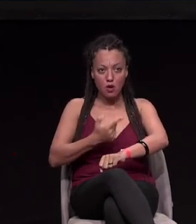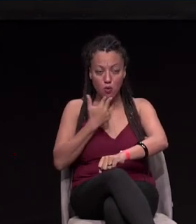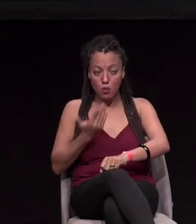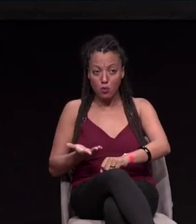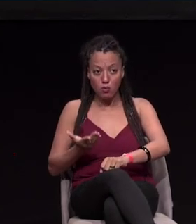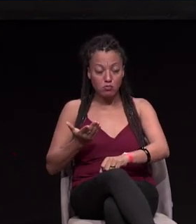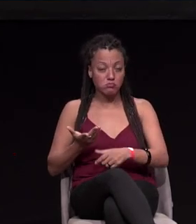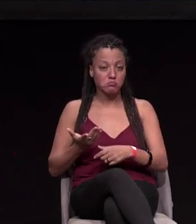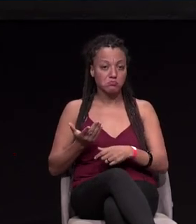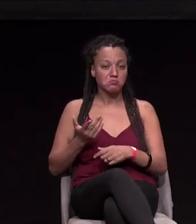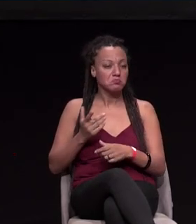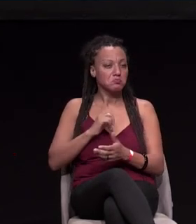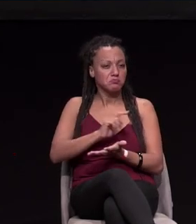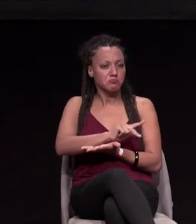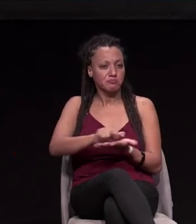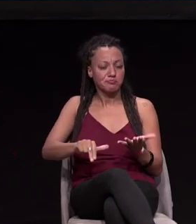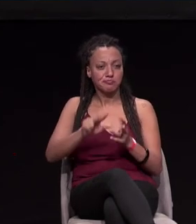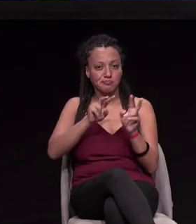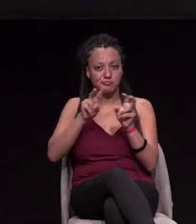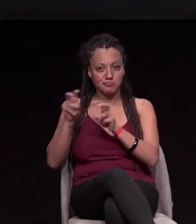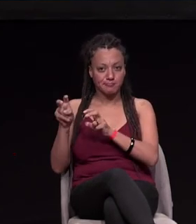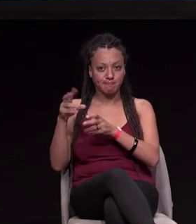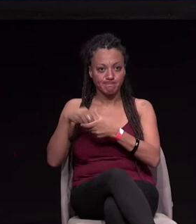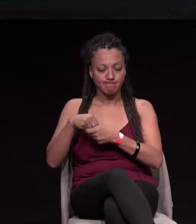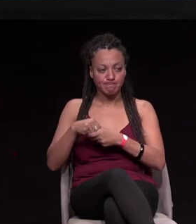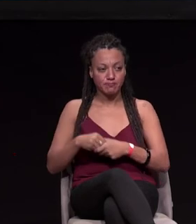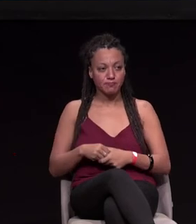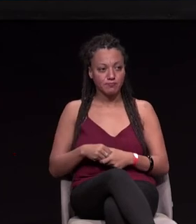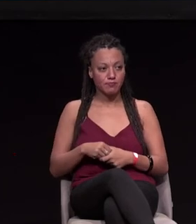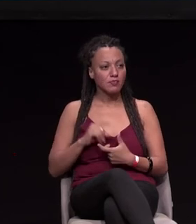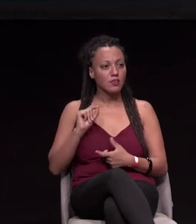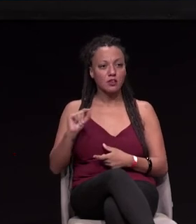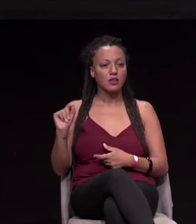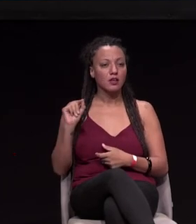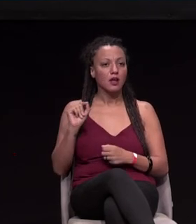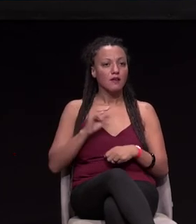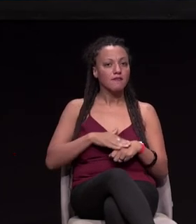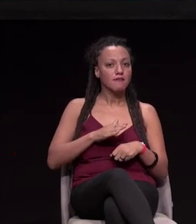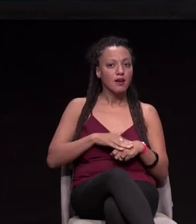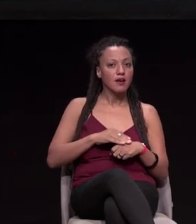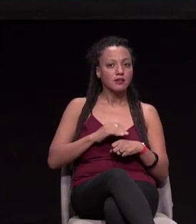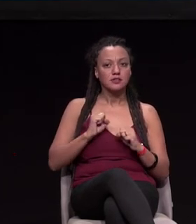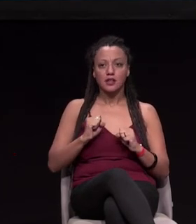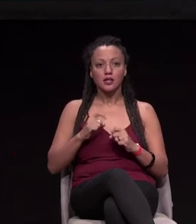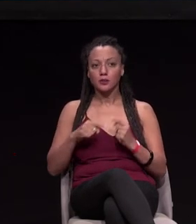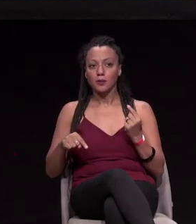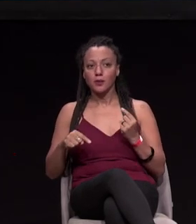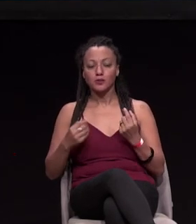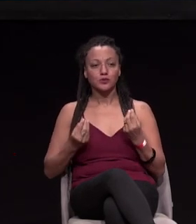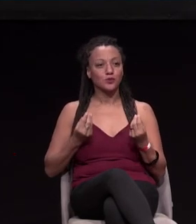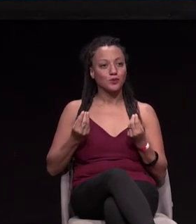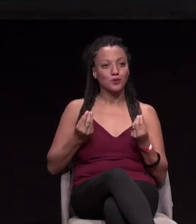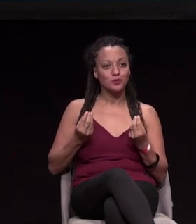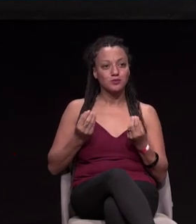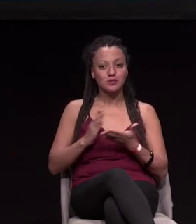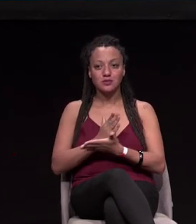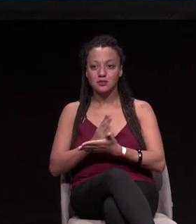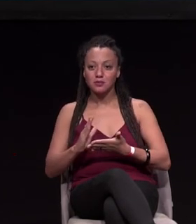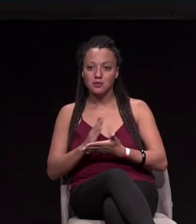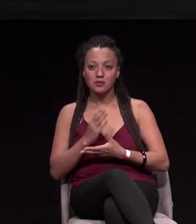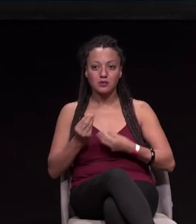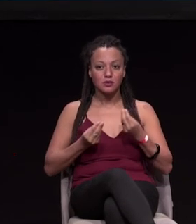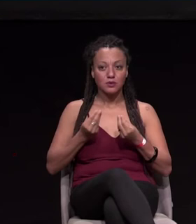questões também dentro desse tema hoje né é que quem pode fazer quem é que não pode como que a gente classifica